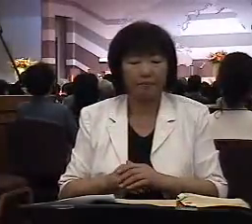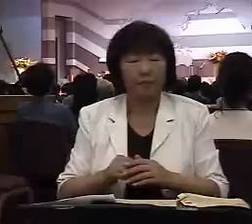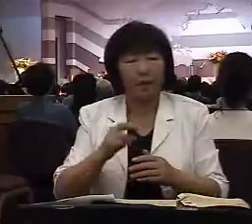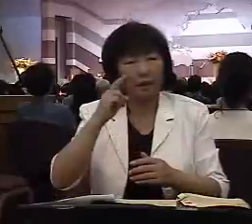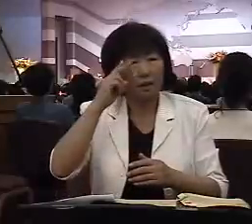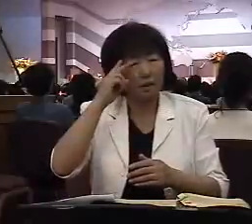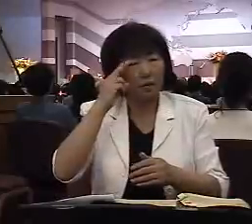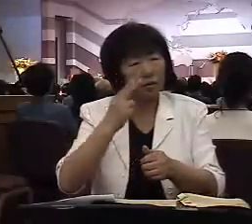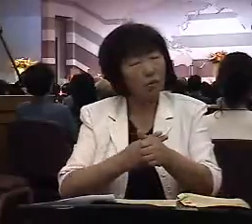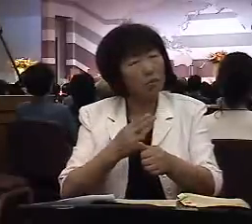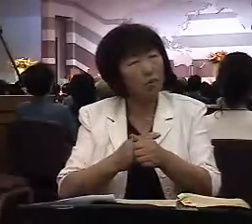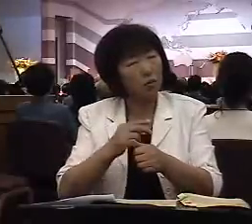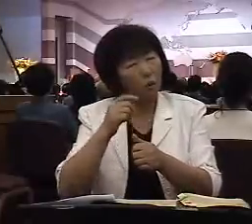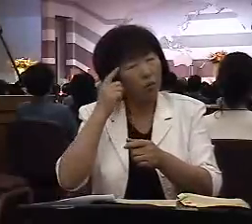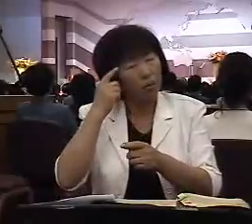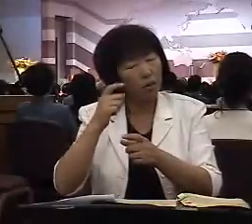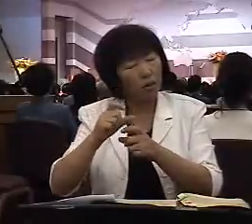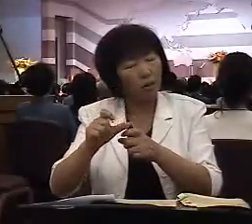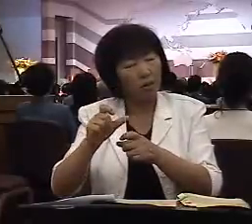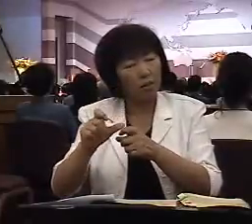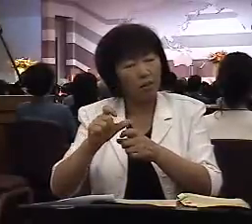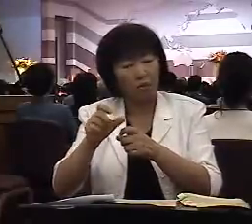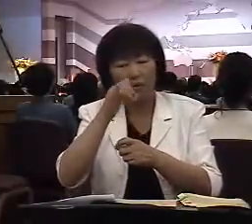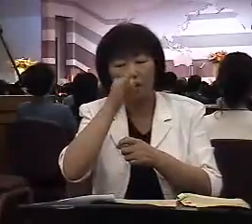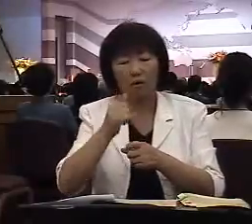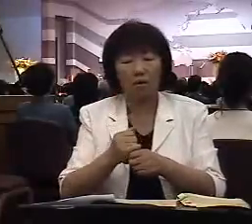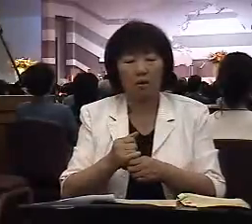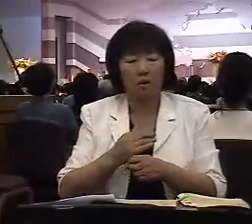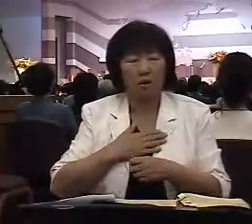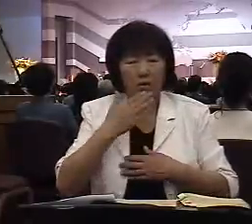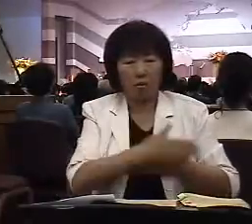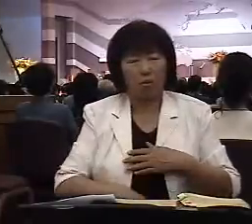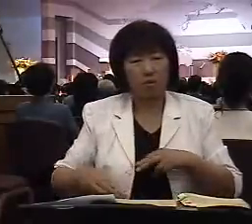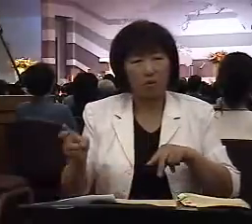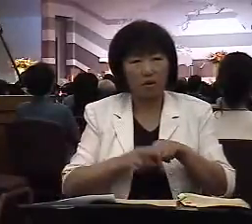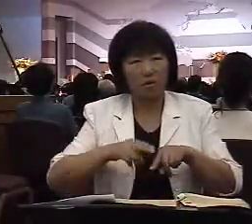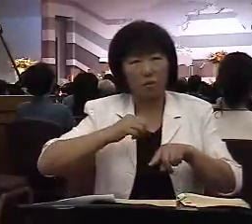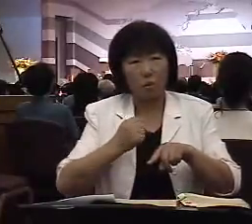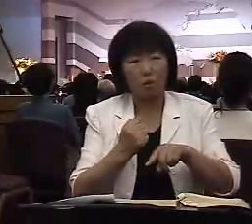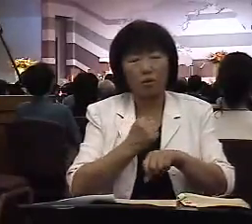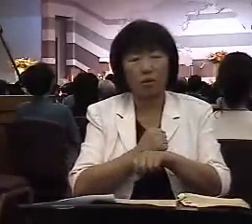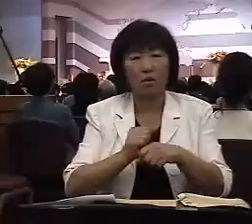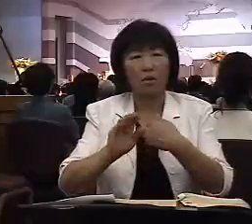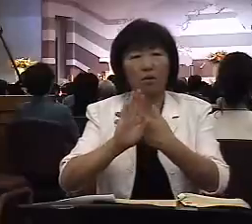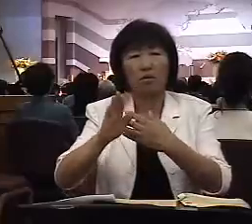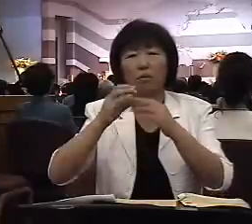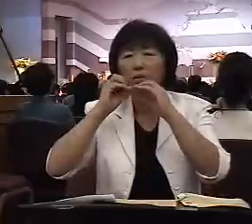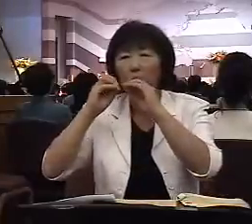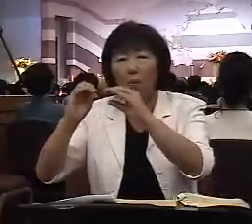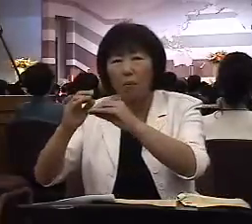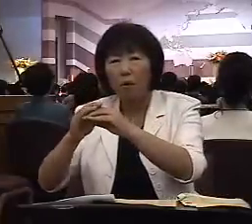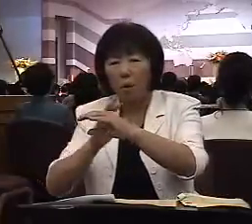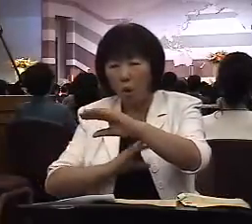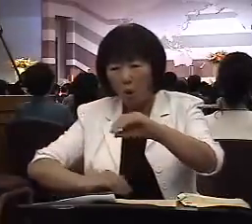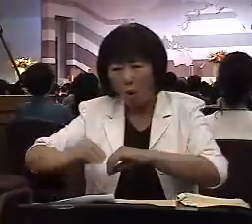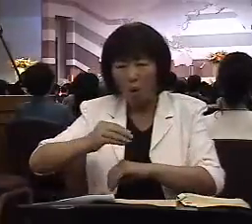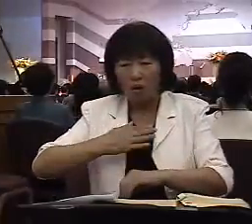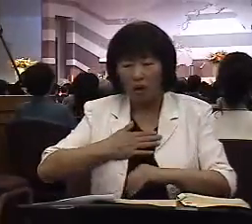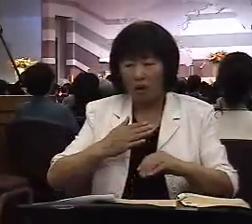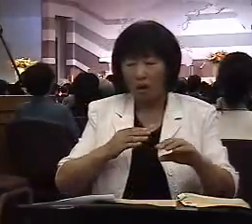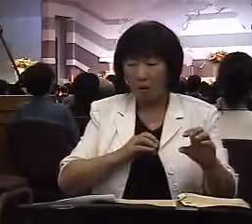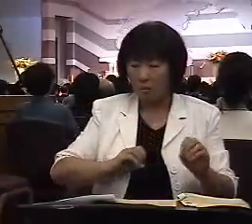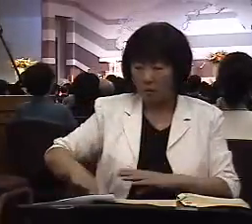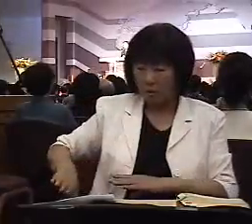사도 바울도 이 고민을 했어요. 내가 내 몸을 저 복종하게 하면 내가 남에게 전파한 후에 자기가 도리어 버림이